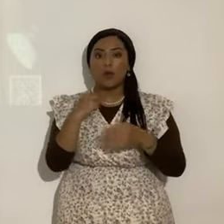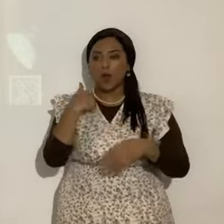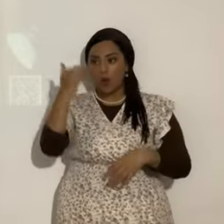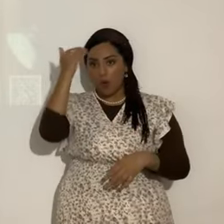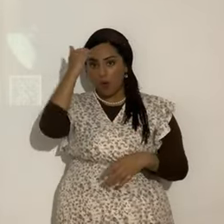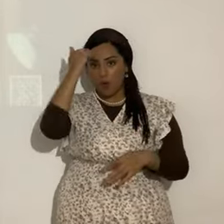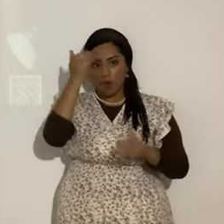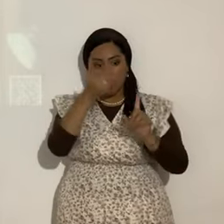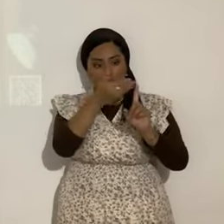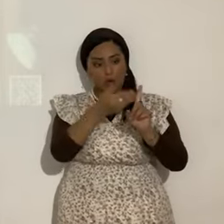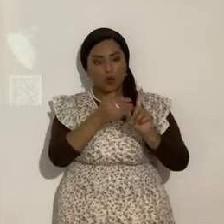Yahshua.